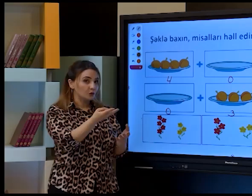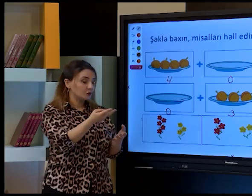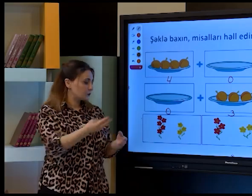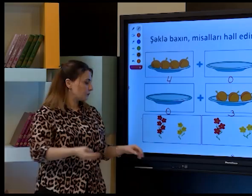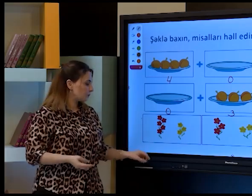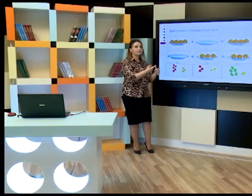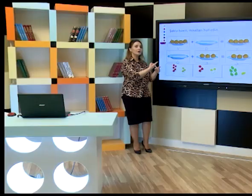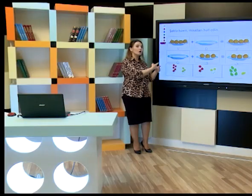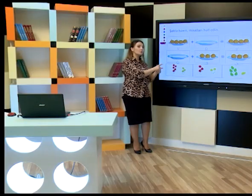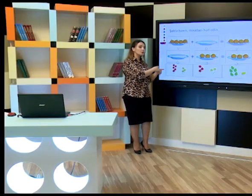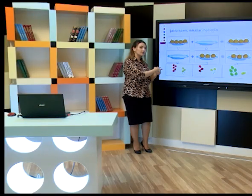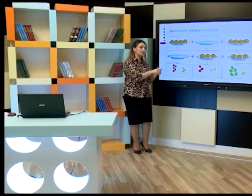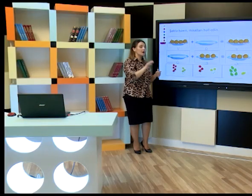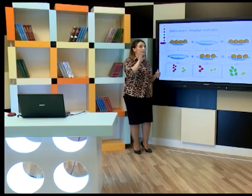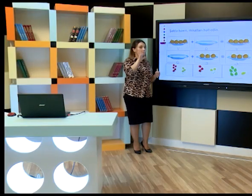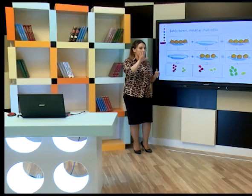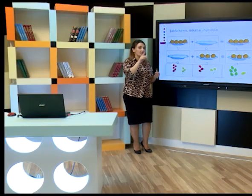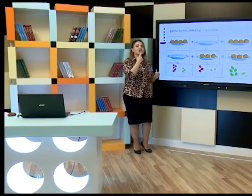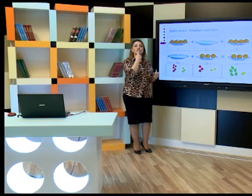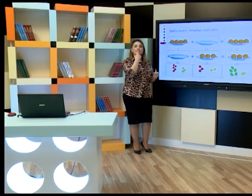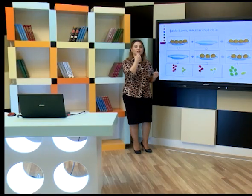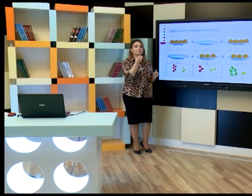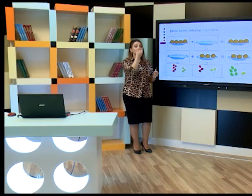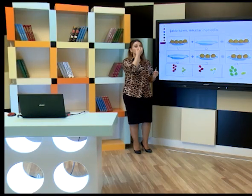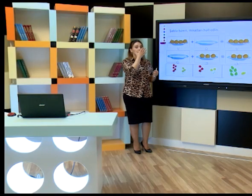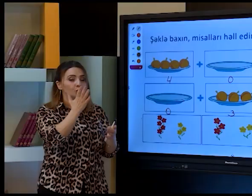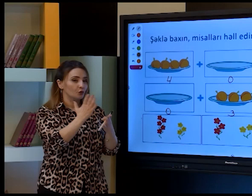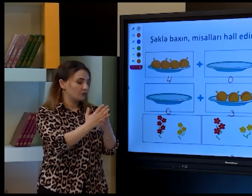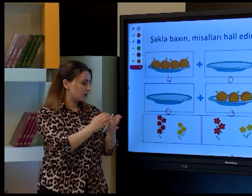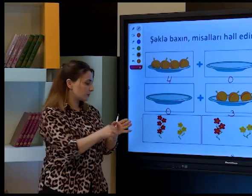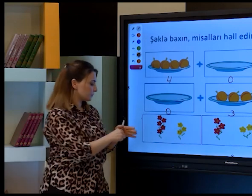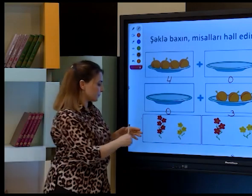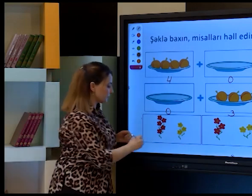görürük. Burada 5 qırmızı gül var.